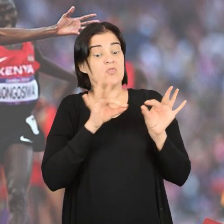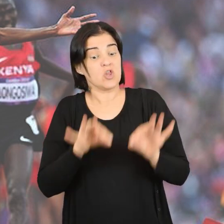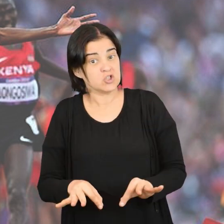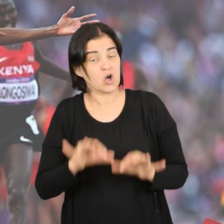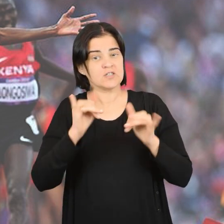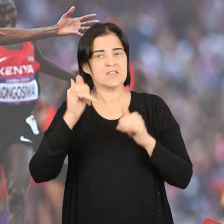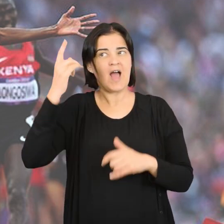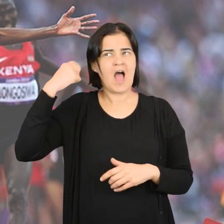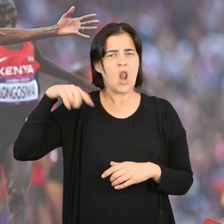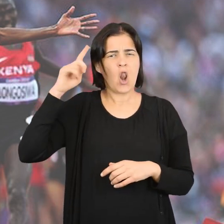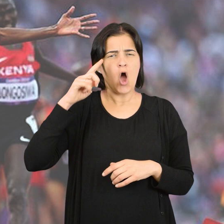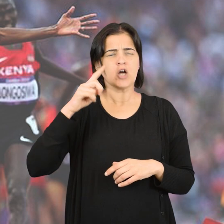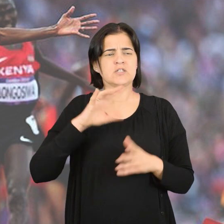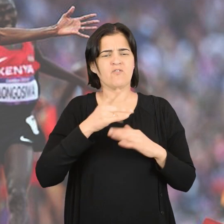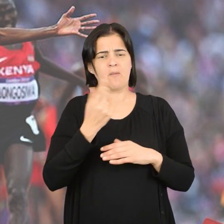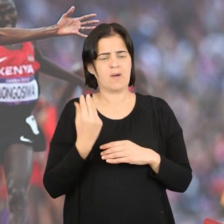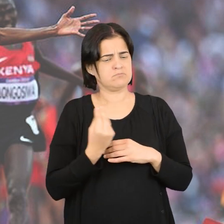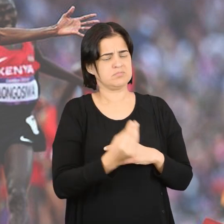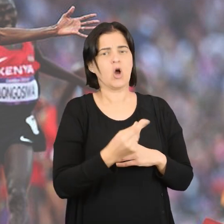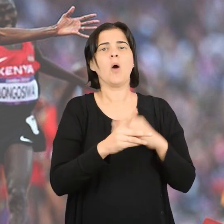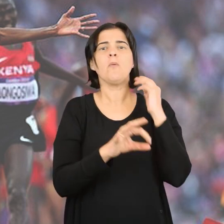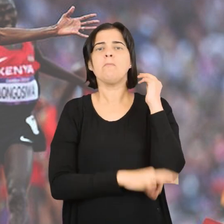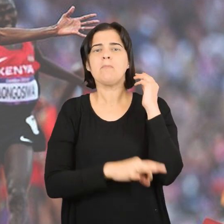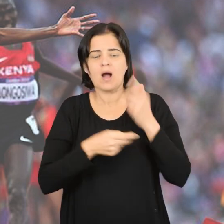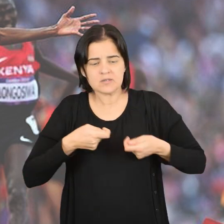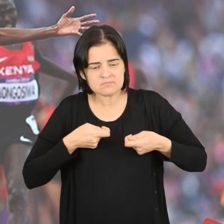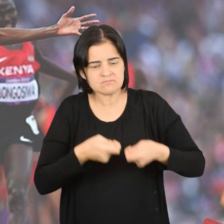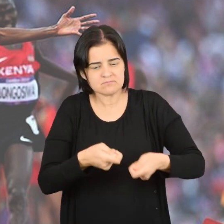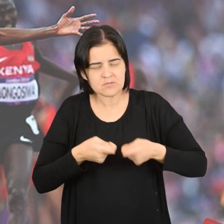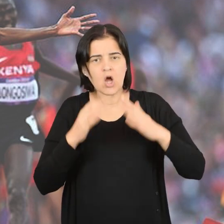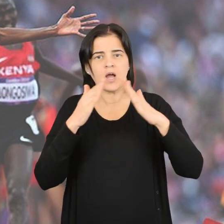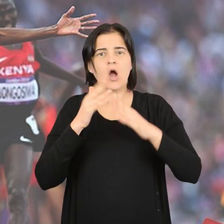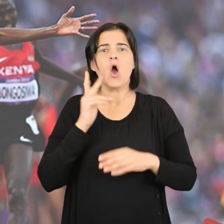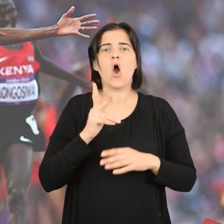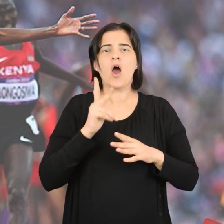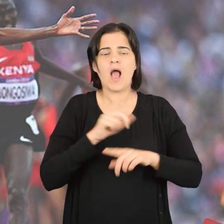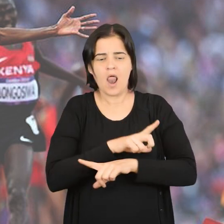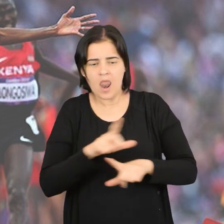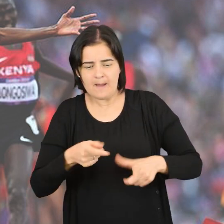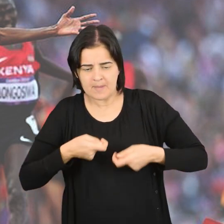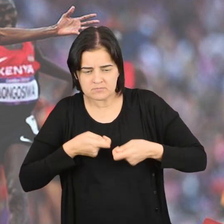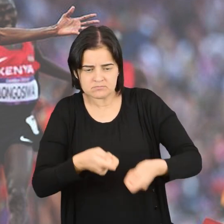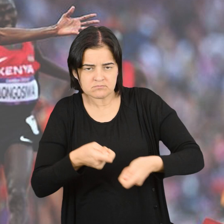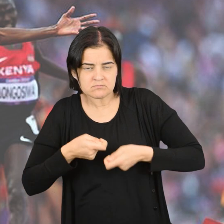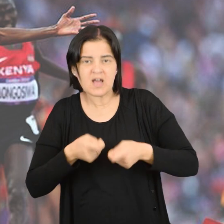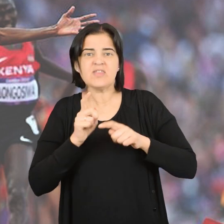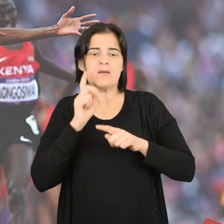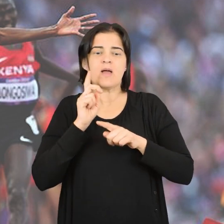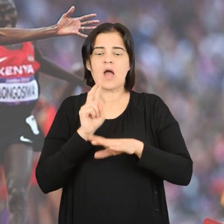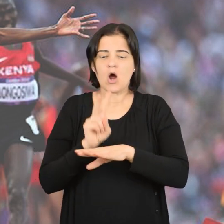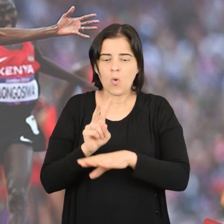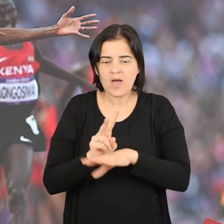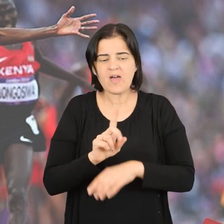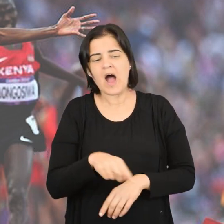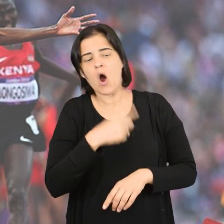llegando a Londres y una vez instalado es tratado como sirviente realizando tareas